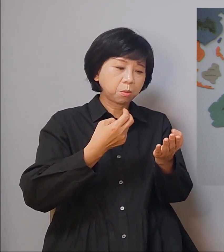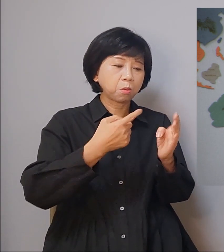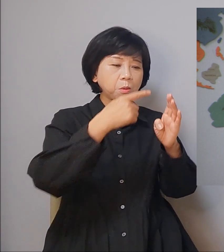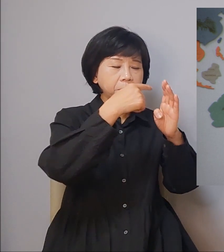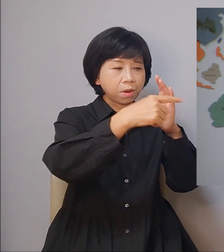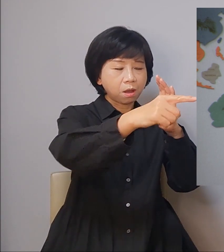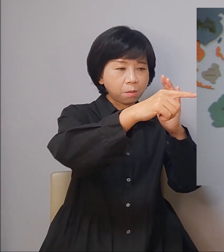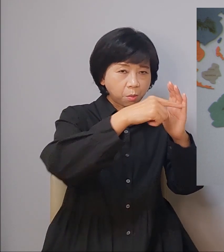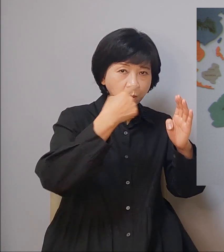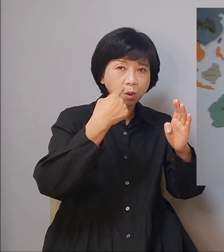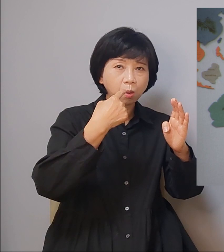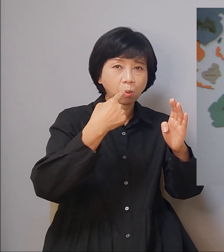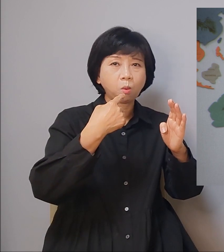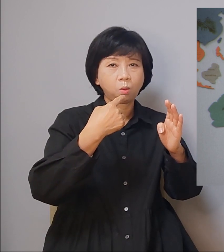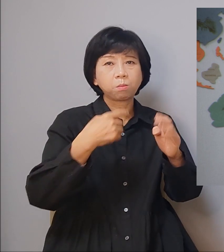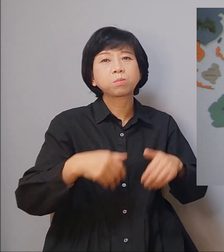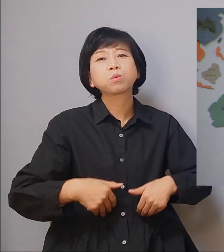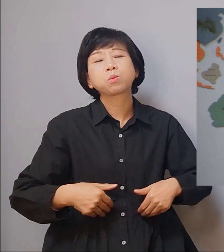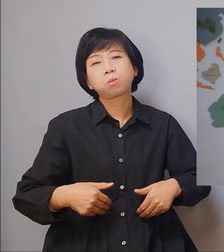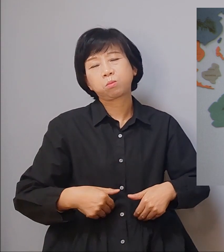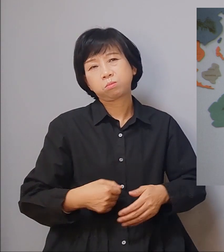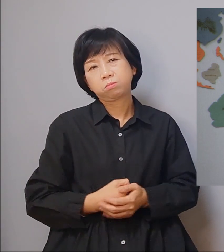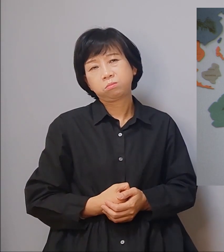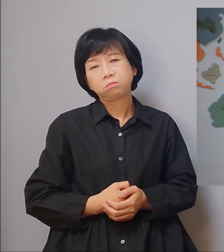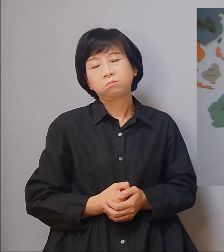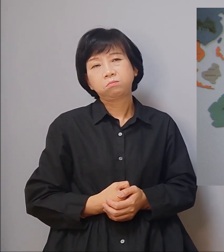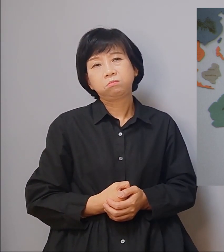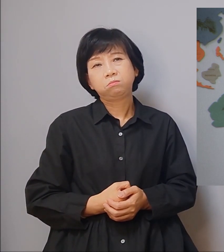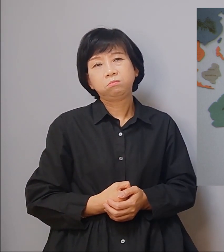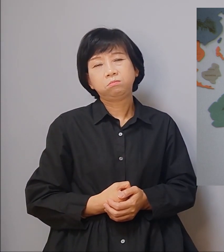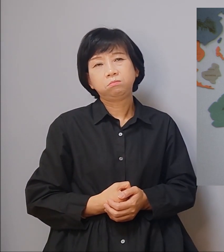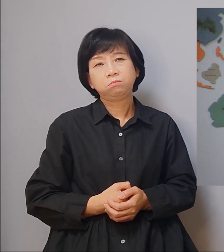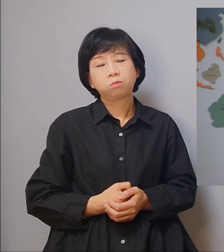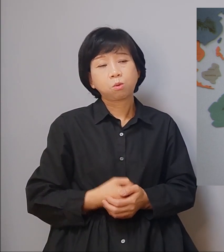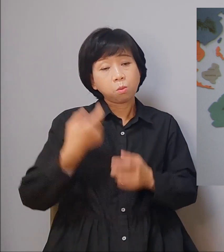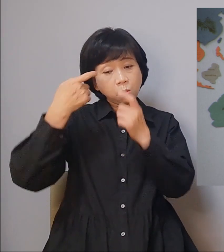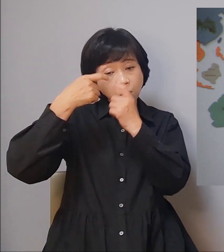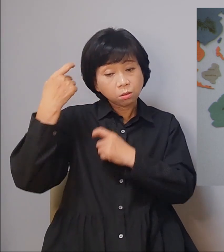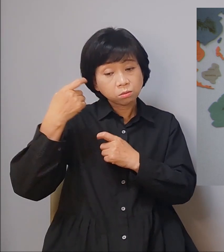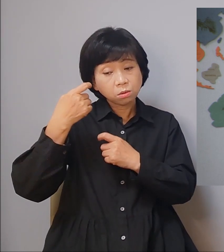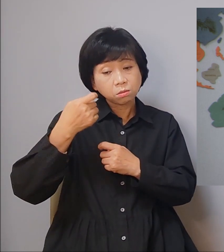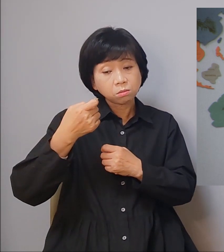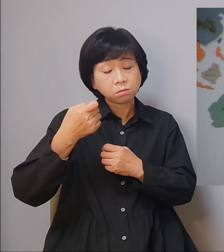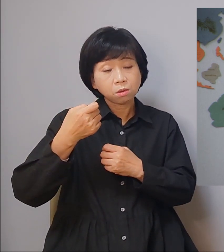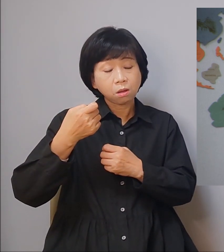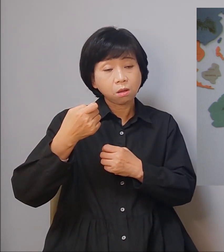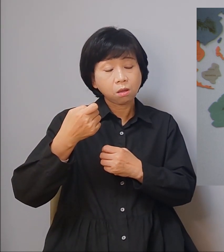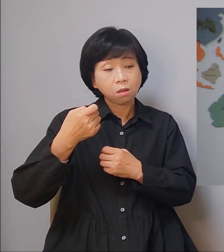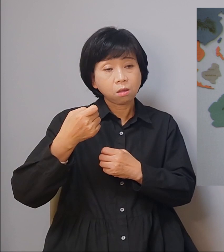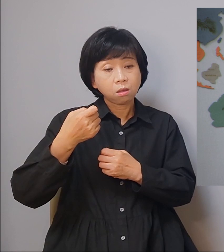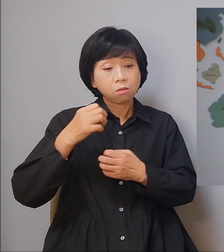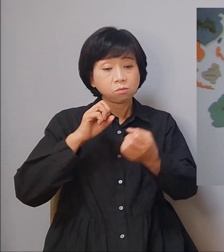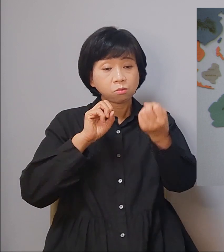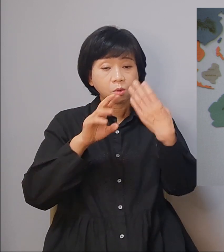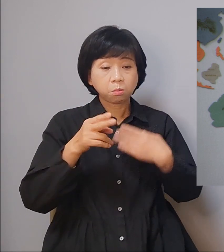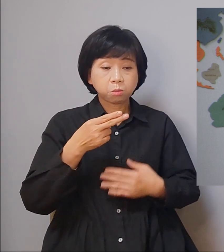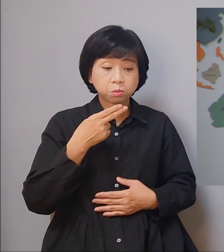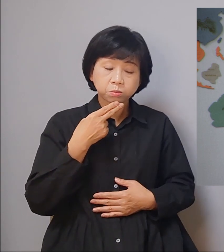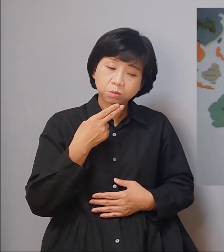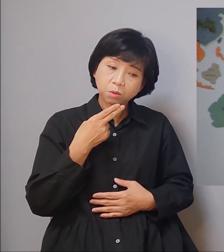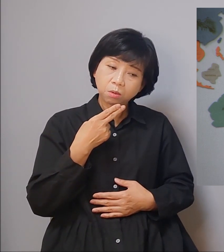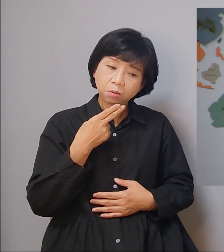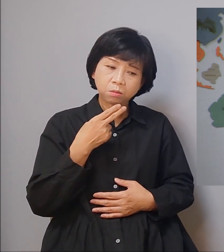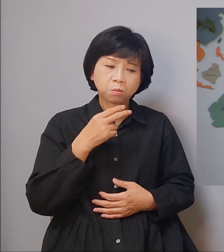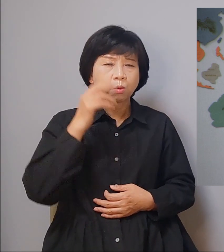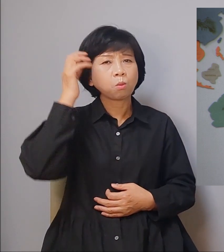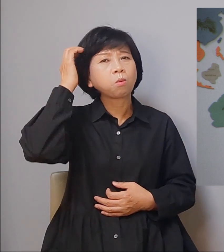뜨지 않습니까? 분명히 확인은 하셨는데 답변이 없으면 좀 난감할 때가 좀 한두 번이 사실